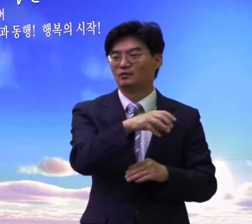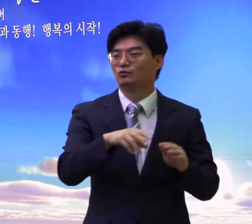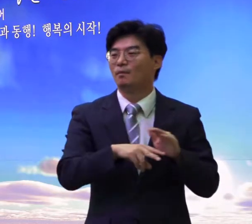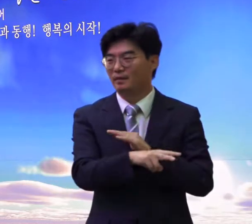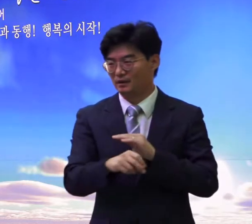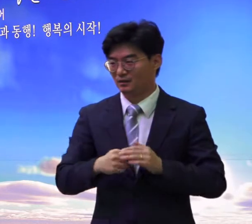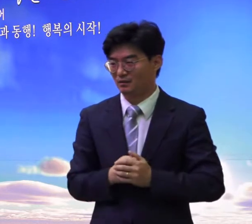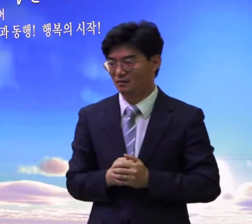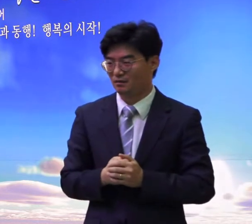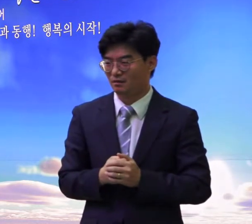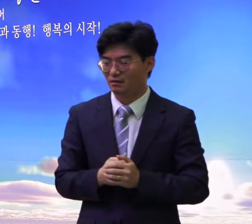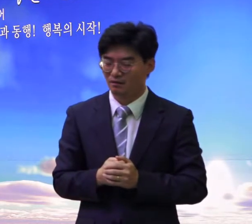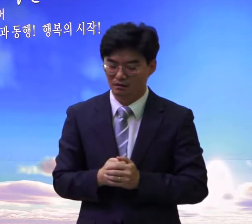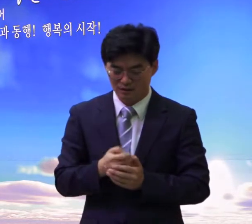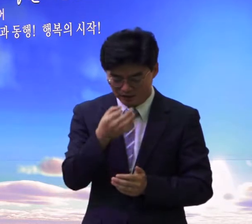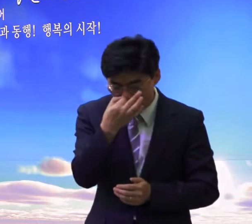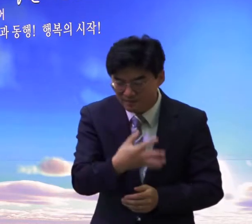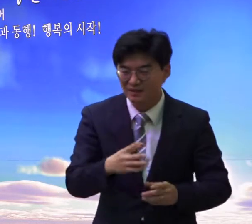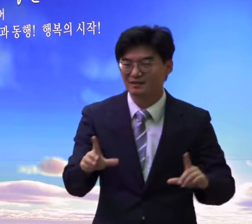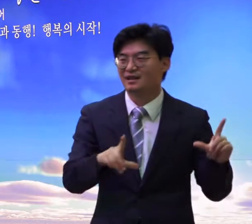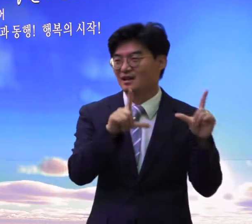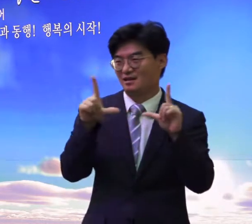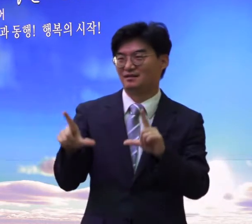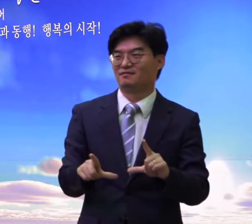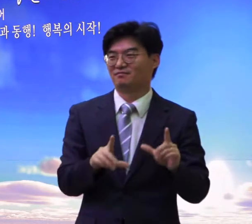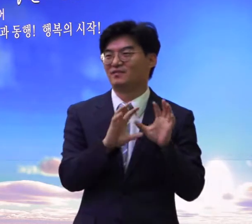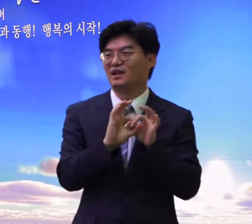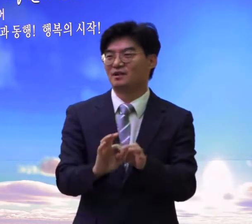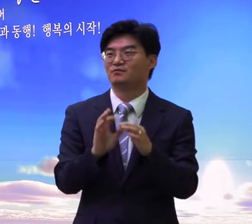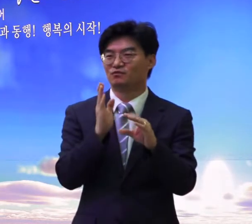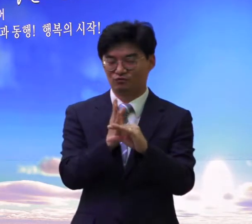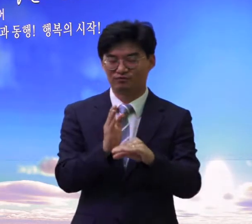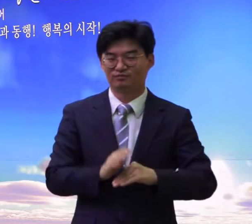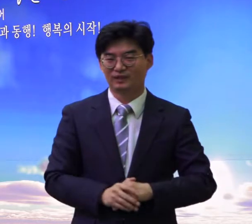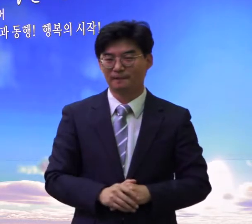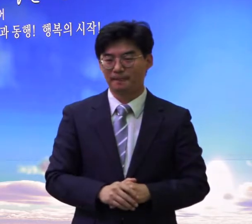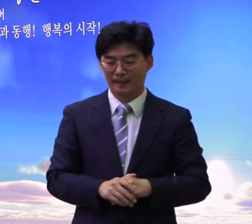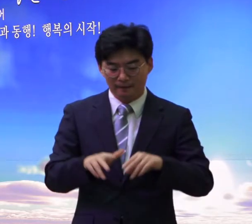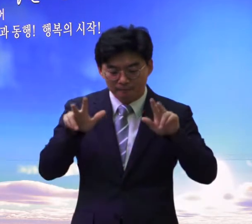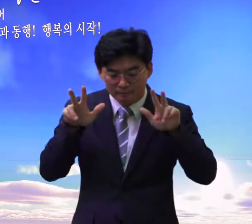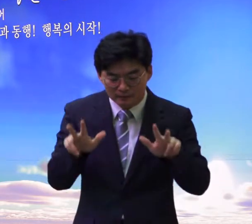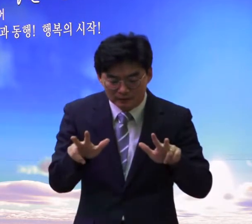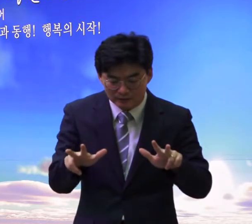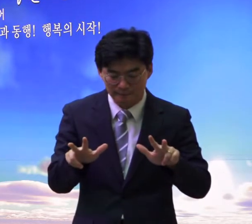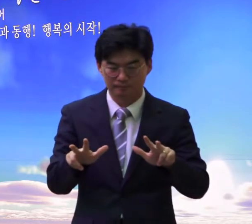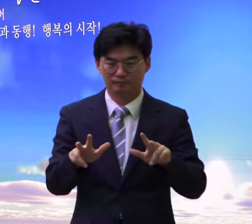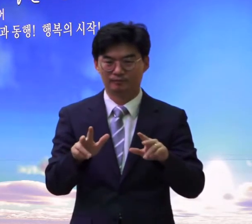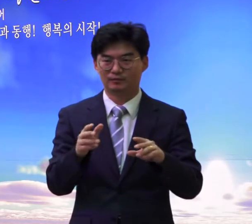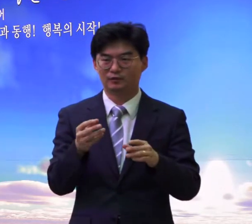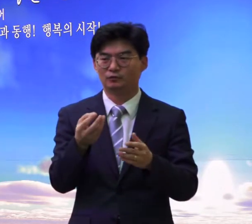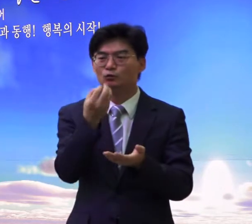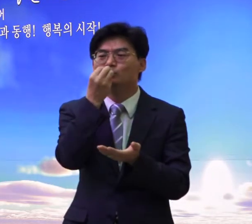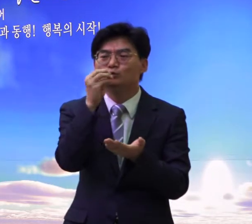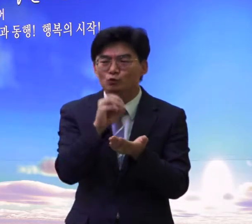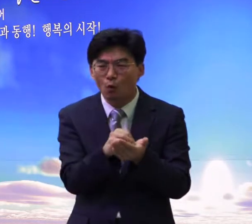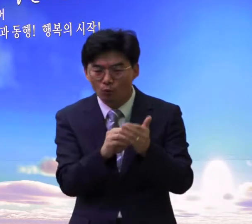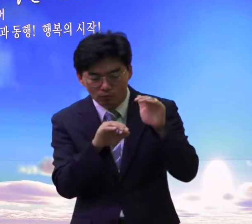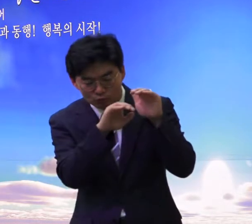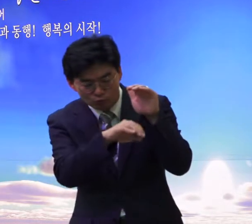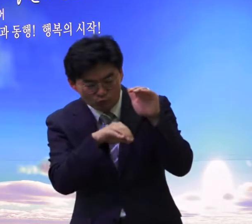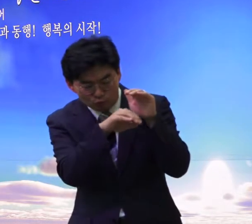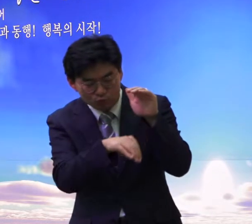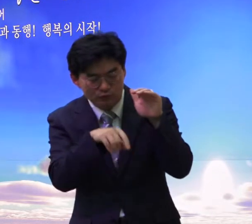있었습니다. 그러다가 다윗은 지금 아둘람 굴 속에 숨어 지내게 됐습니다. 이때 지은